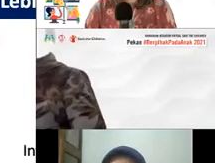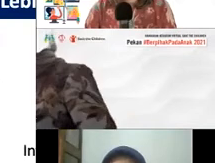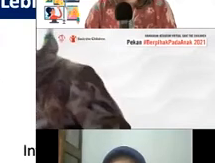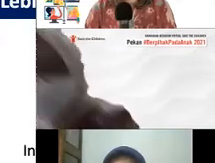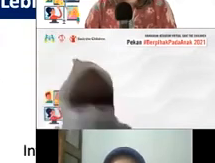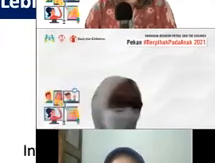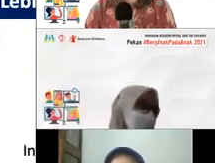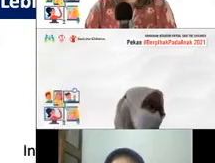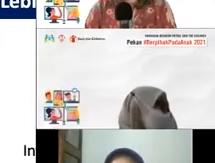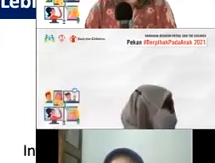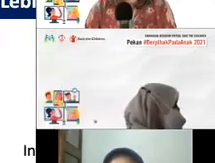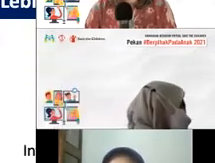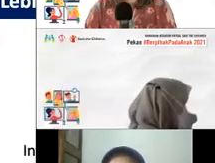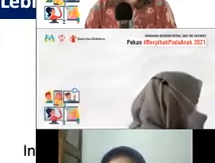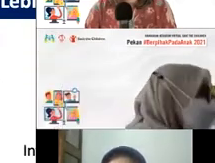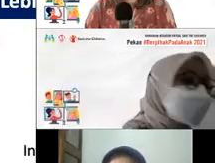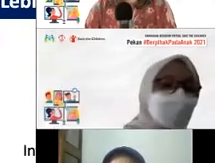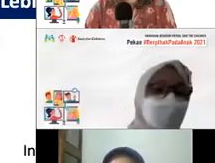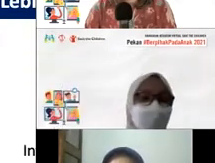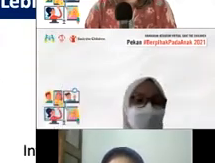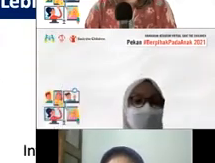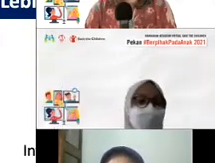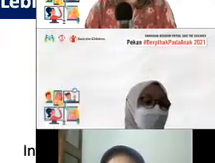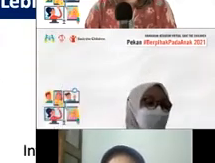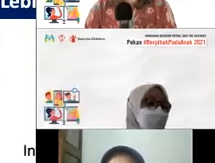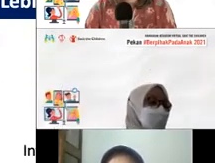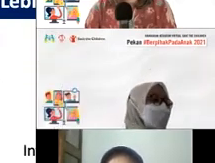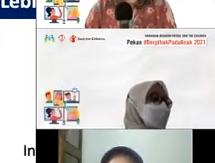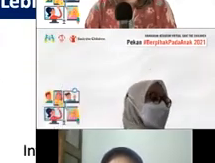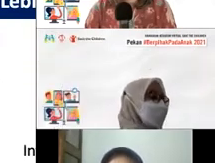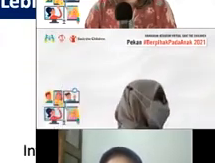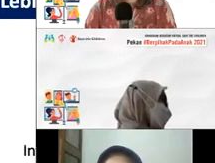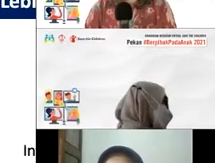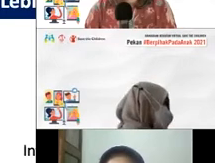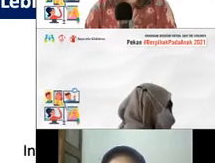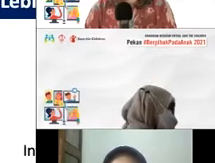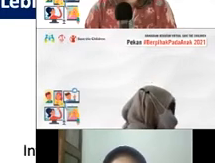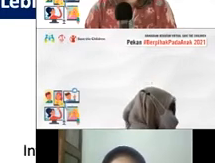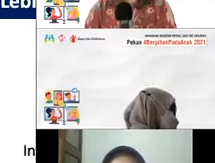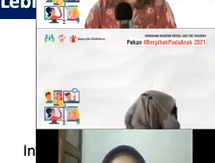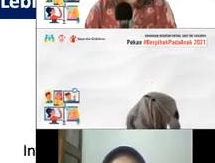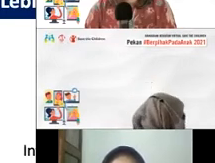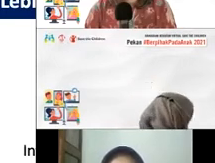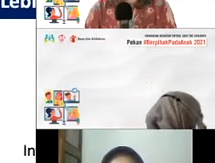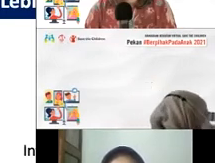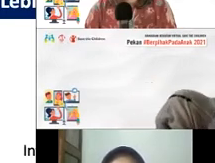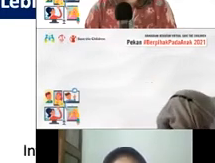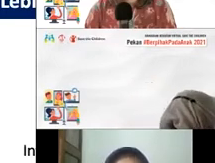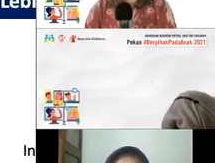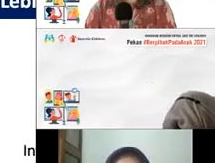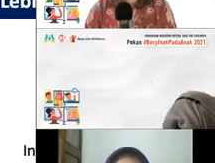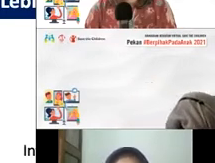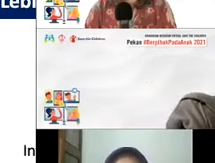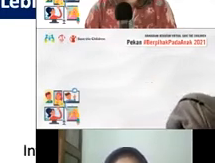Sebagai bagian dari adaptasi Terhadap dampak COVID-19 Tidak hanya untuk mengakses berbagai sumber informasi